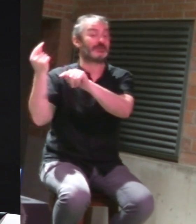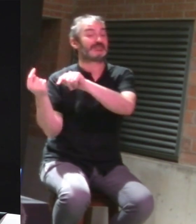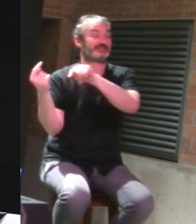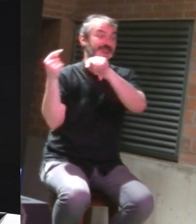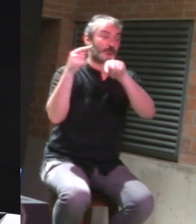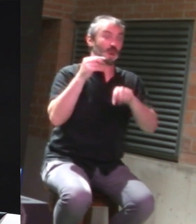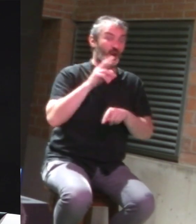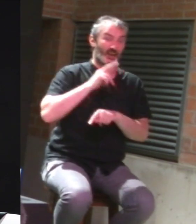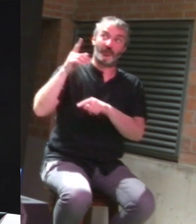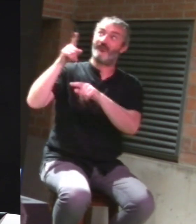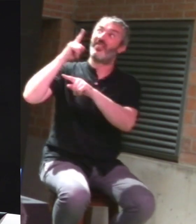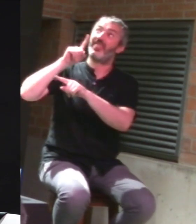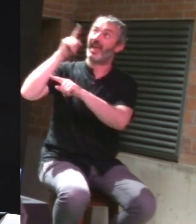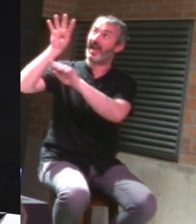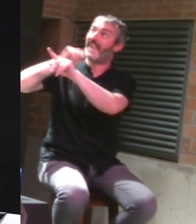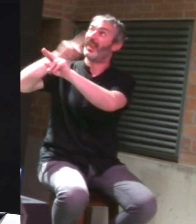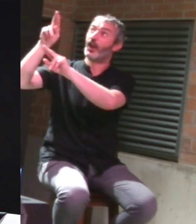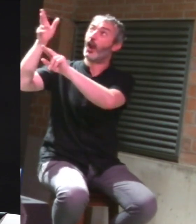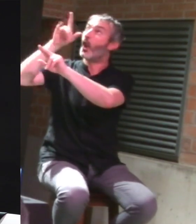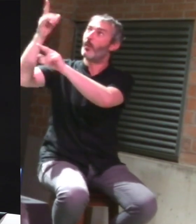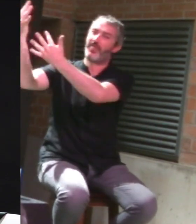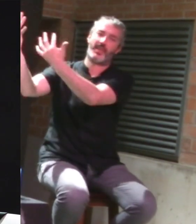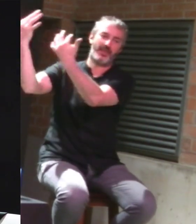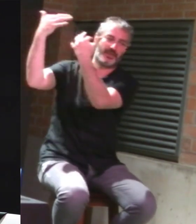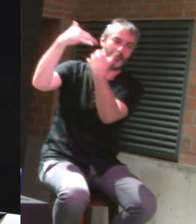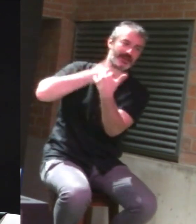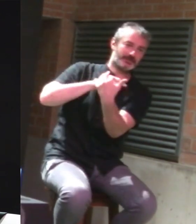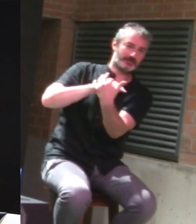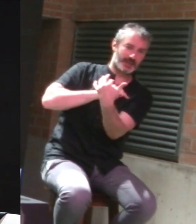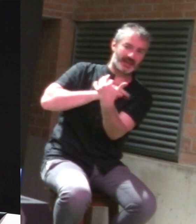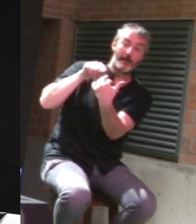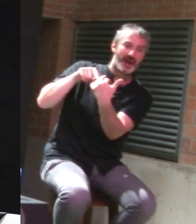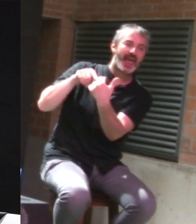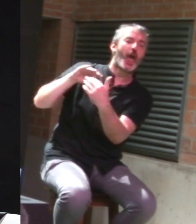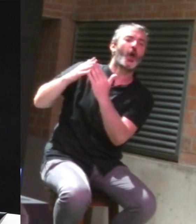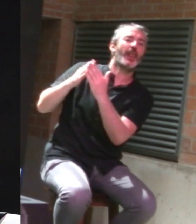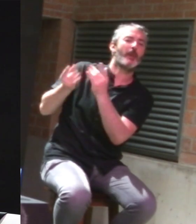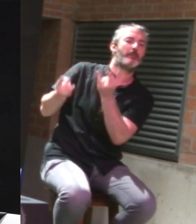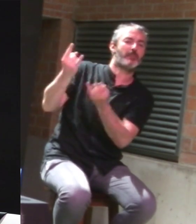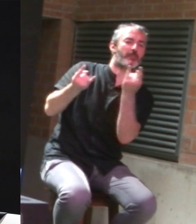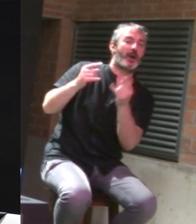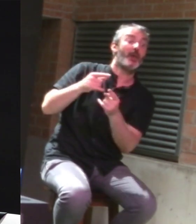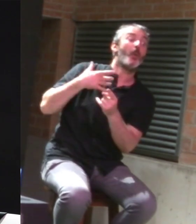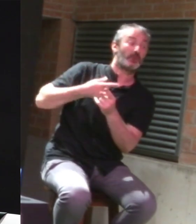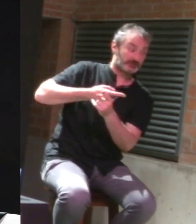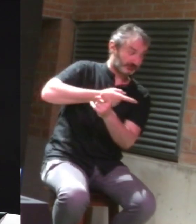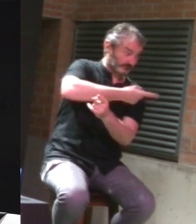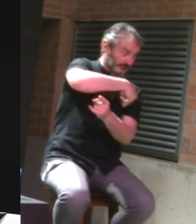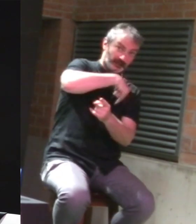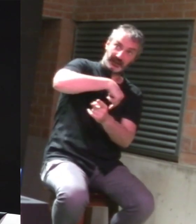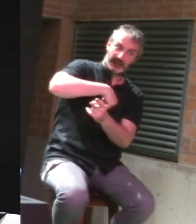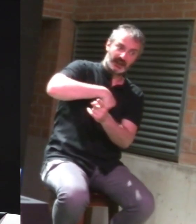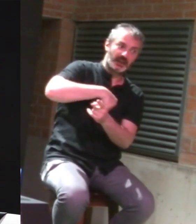Espanya molts religiosos i religioses, que com que allà no podien funcionar, obrien aquí escoles, convents, etc. Les